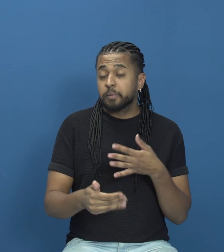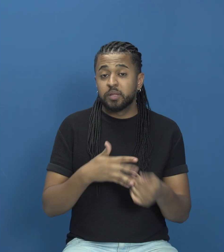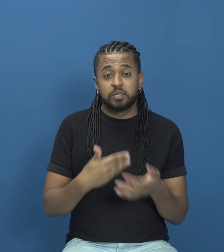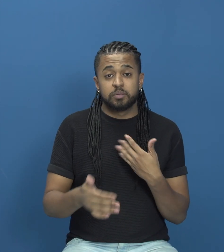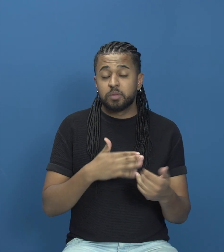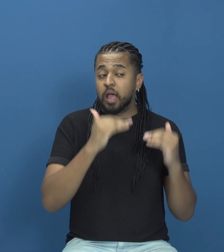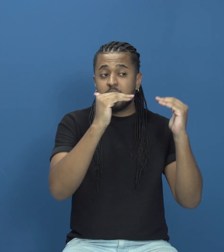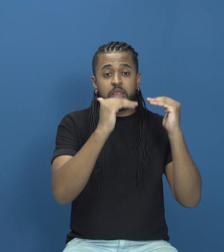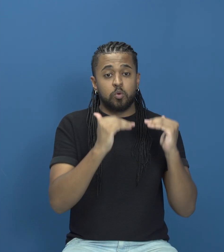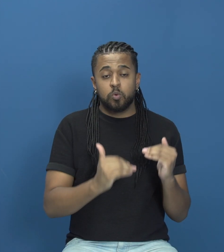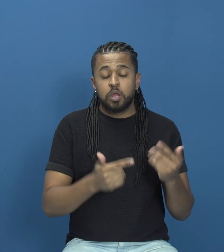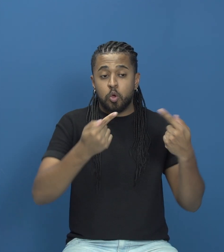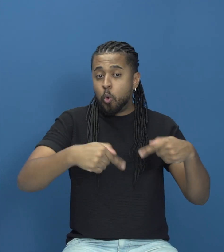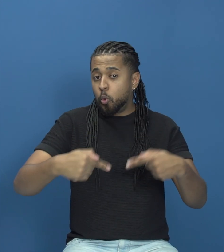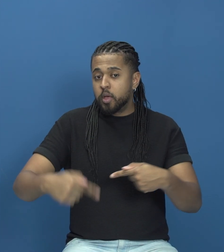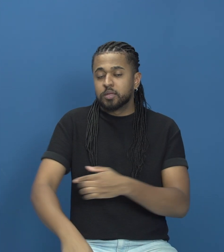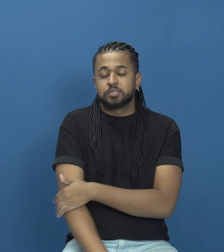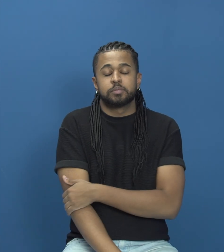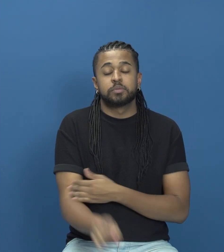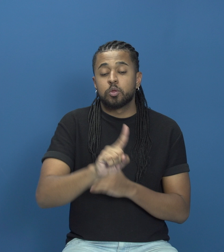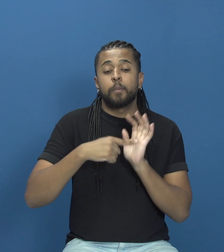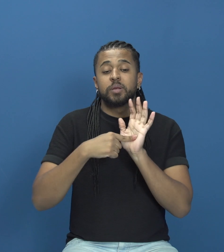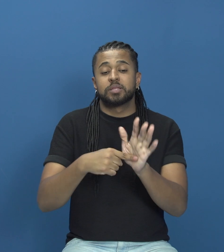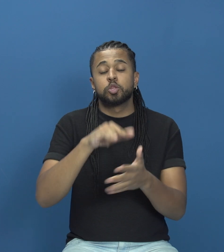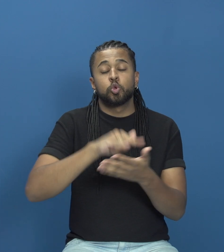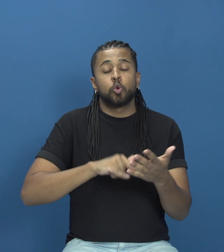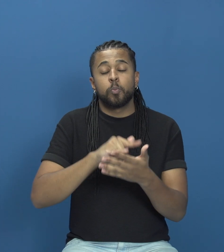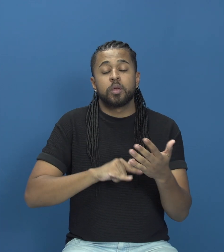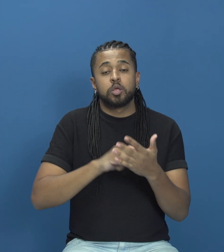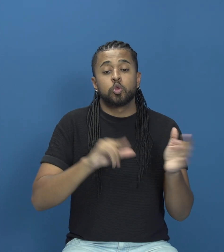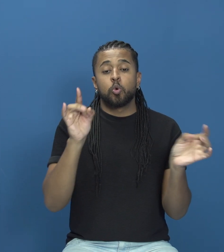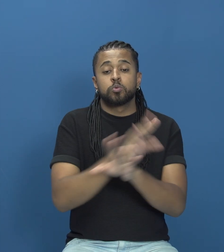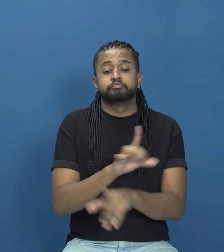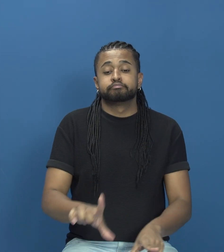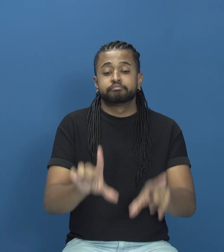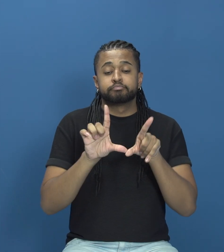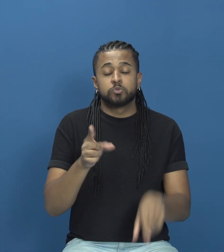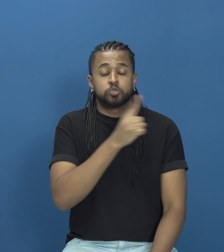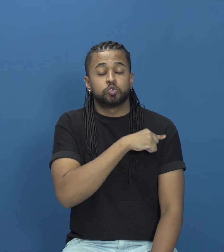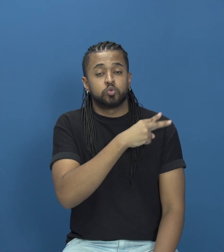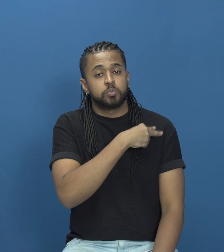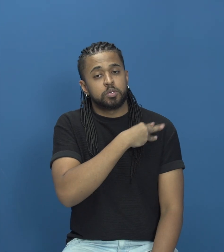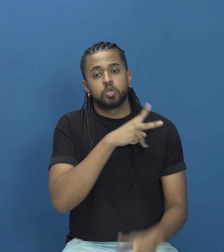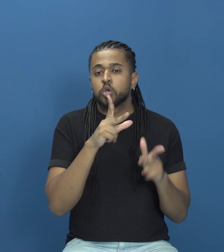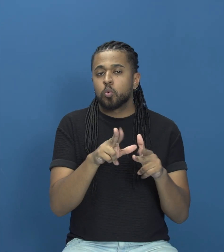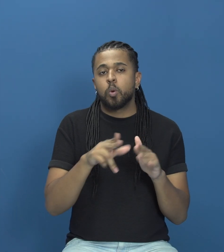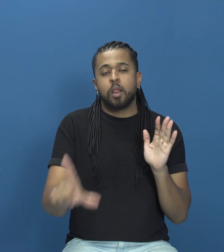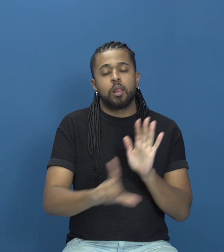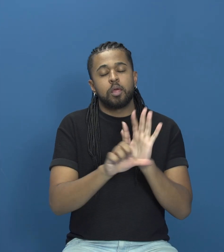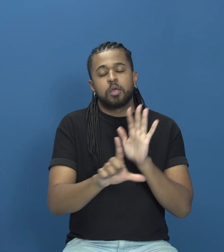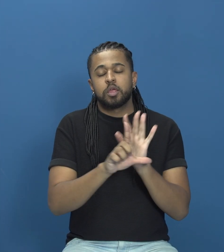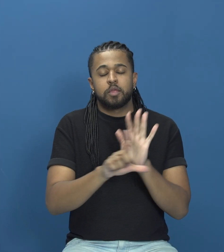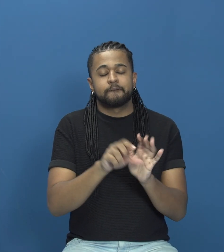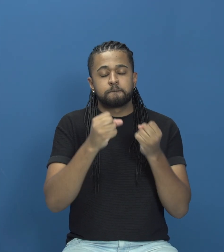Independentemente da categoria da concorrência, não apresentar documento de conclusão do ensino médio, de acordo com a